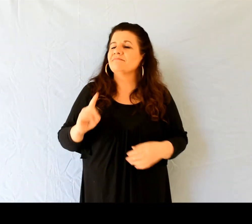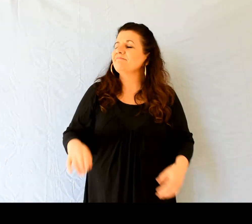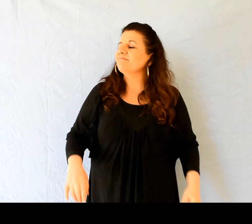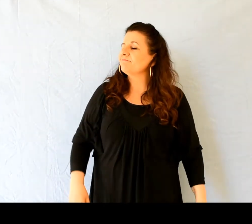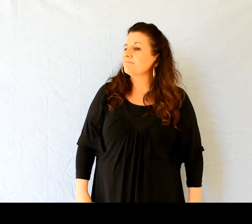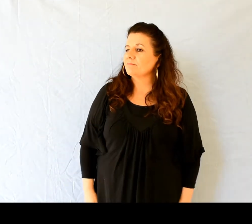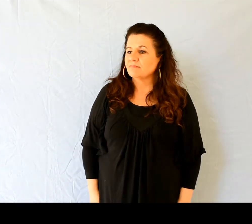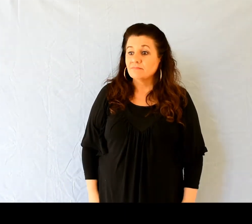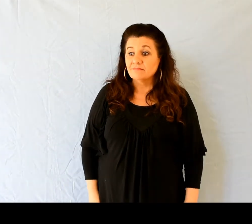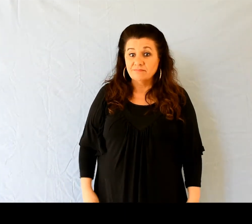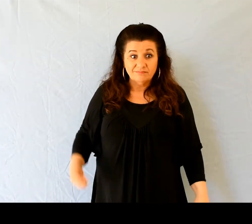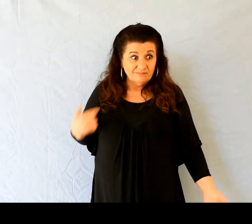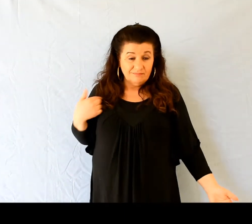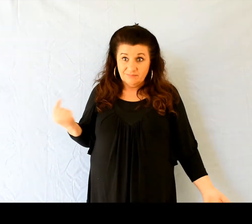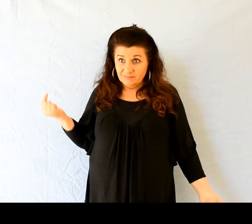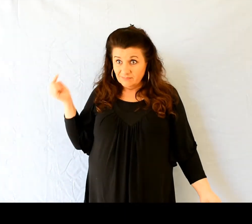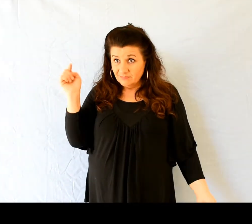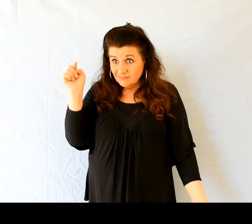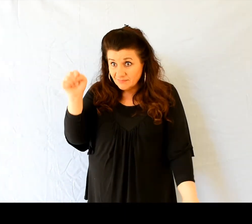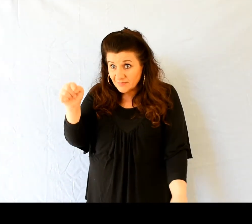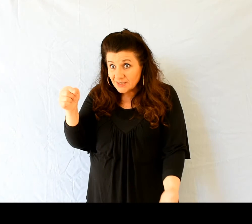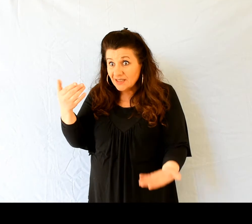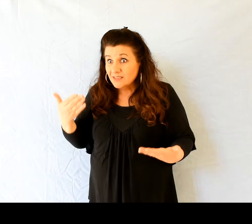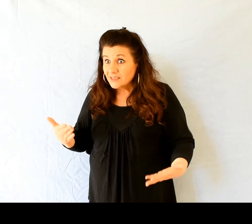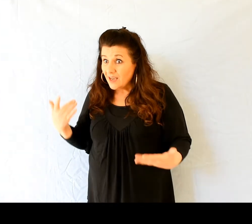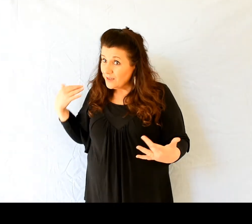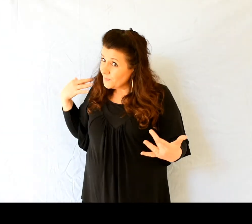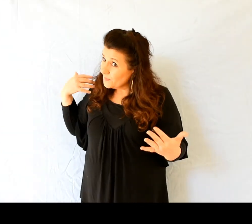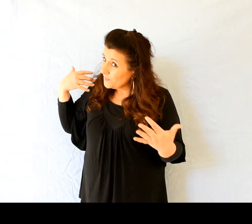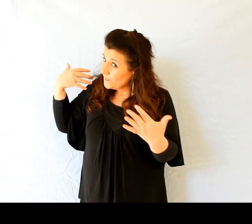c'est pour cela que je suis parvenu à cette heure-ci.